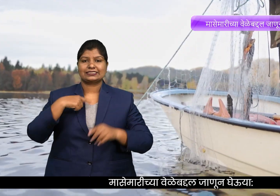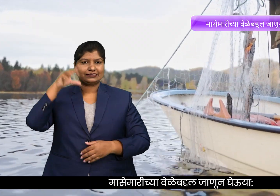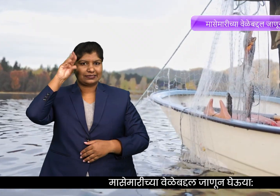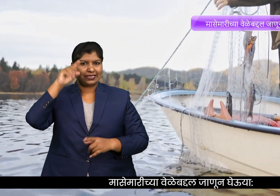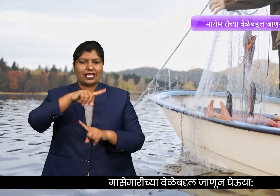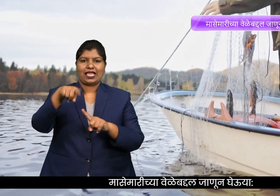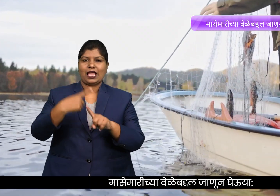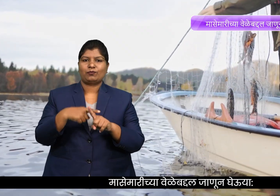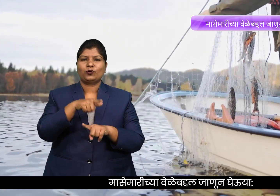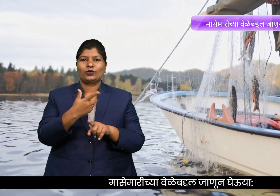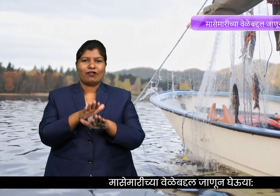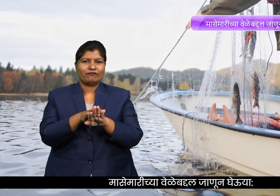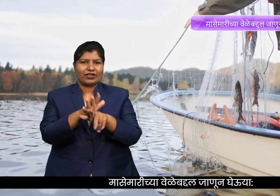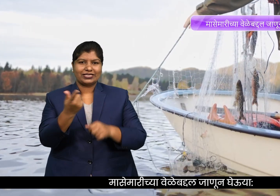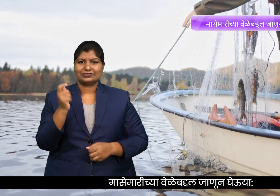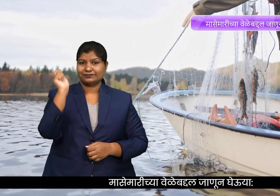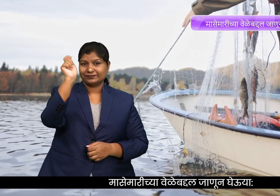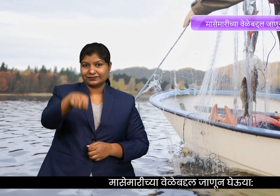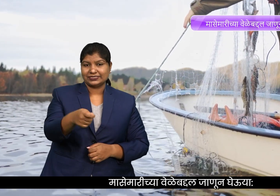मासेमारीच्या वेळेबद्दल जाणून घेऊया.